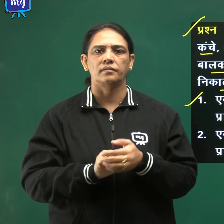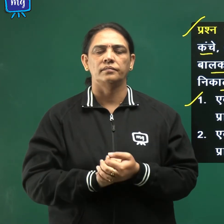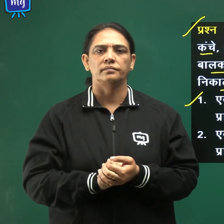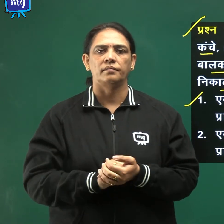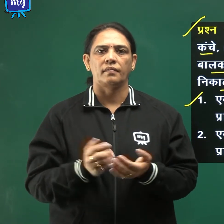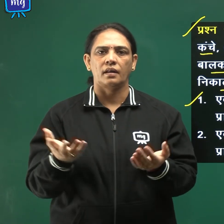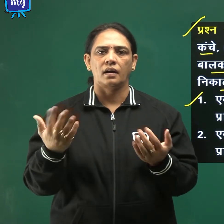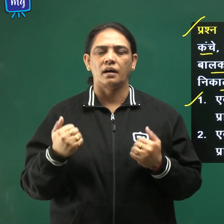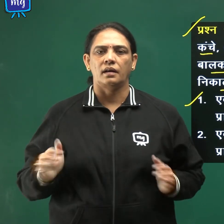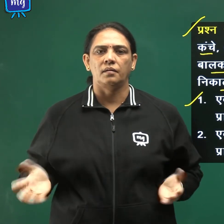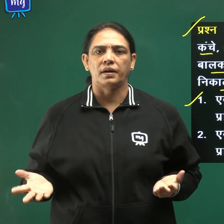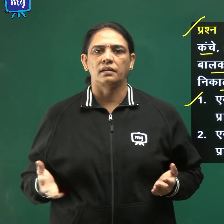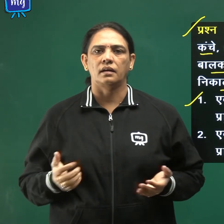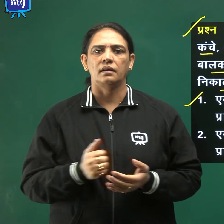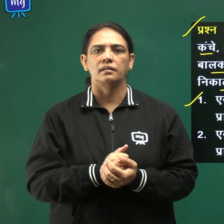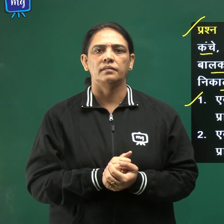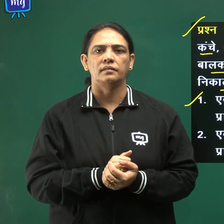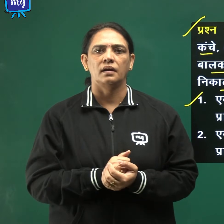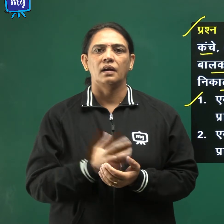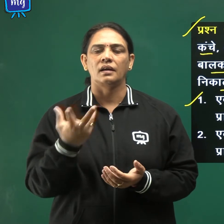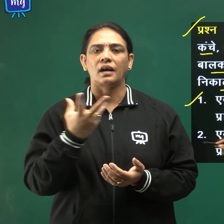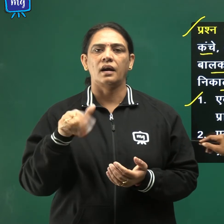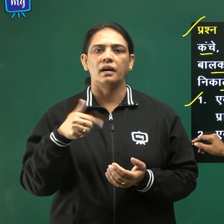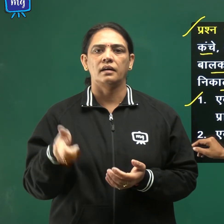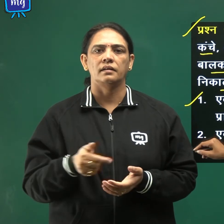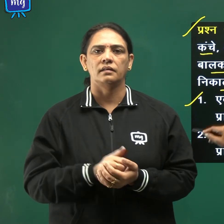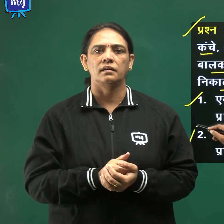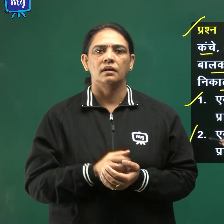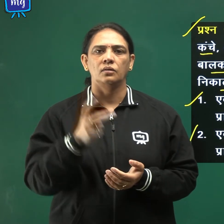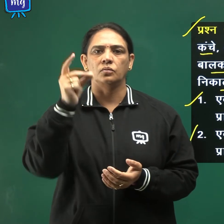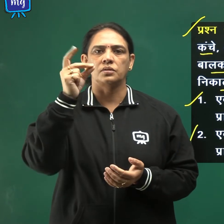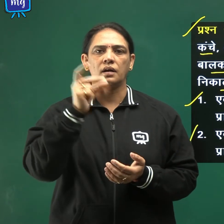आने की प्रायिकता ए क्या है दूसरा